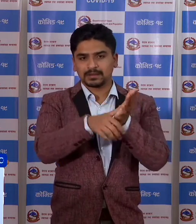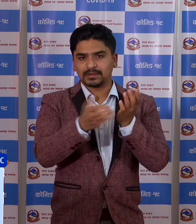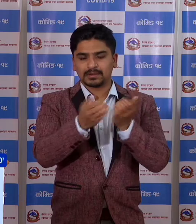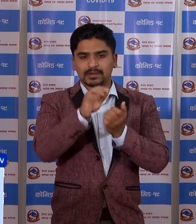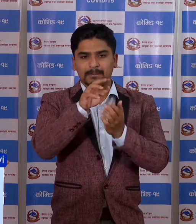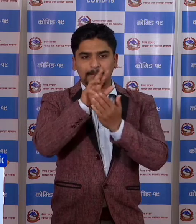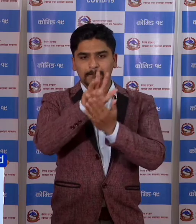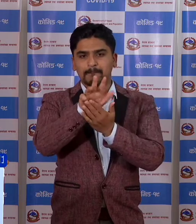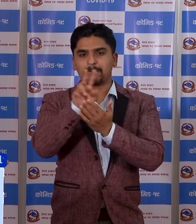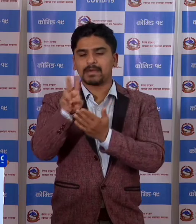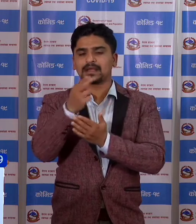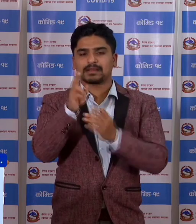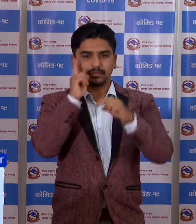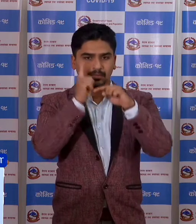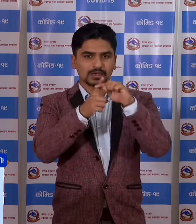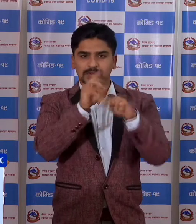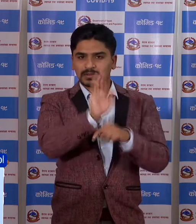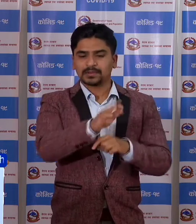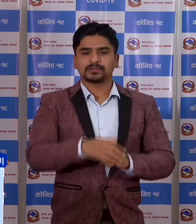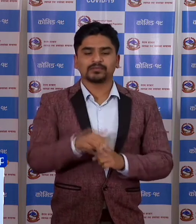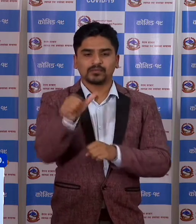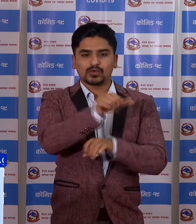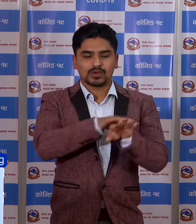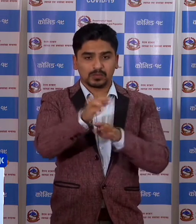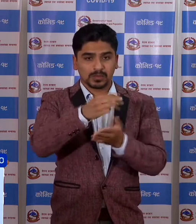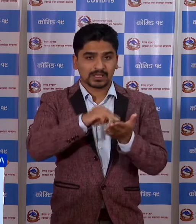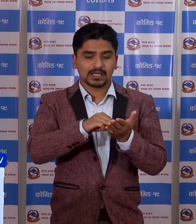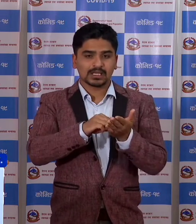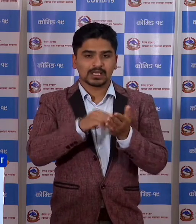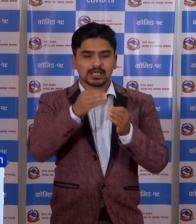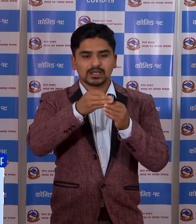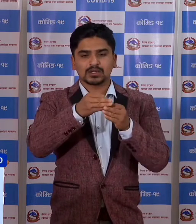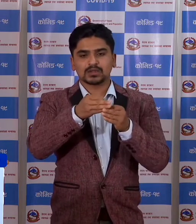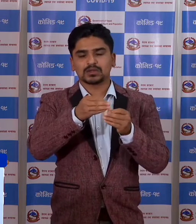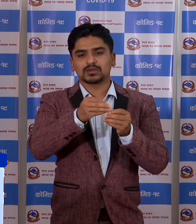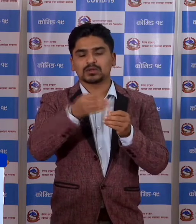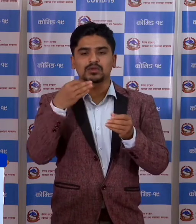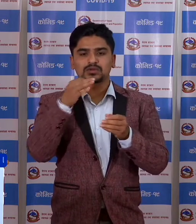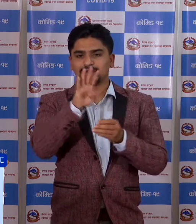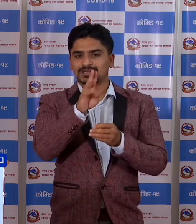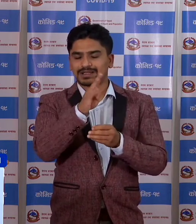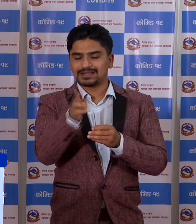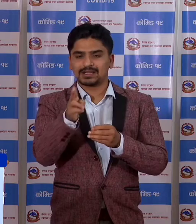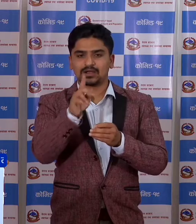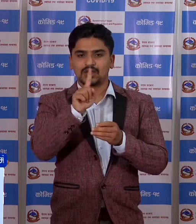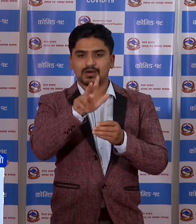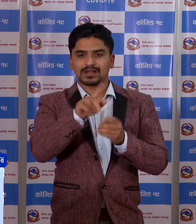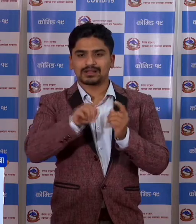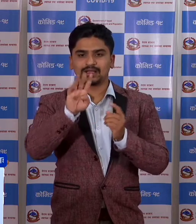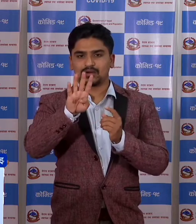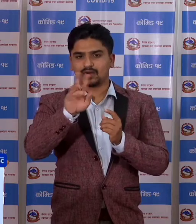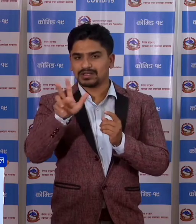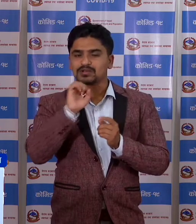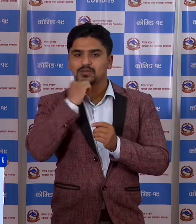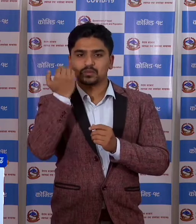परीक्षणमा 92 जनाको पोजिटिभ आएको छ। उहाँहरूमध्ये धनुषा धनौजीका 4 जना